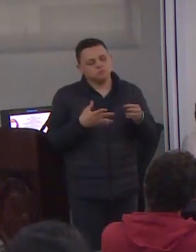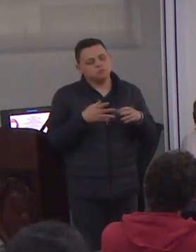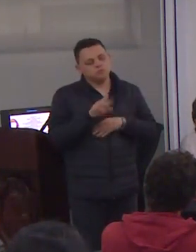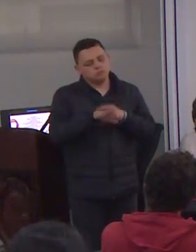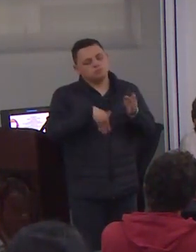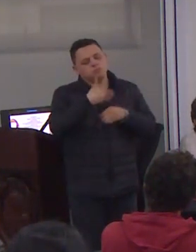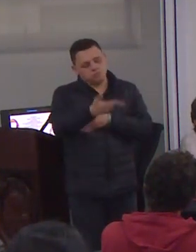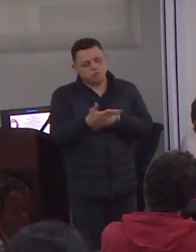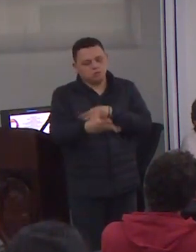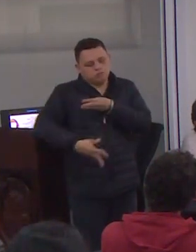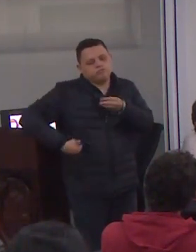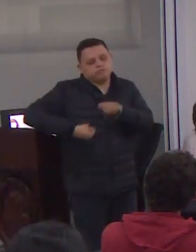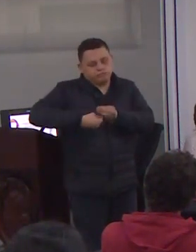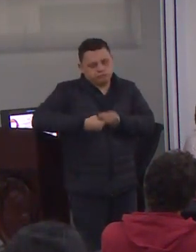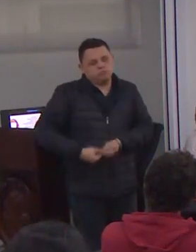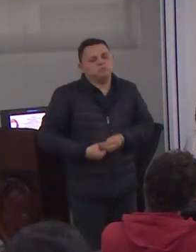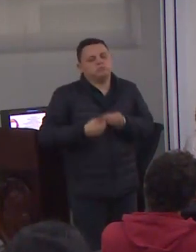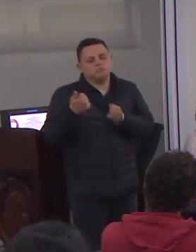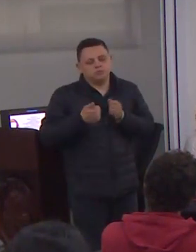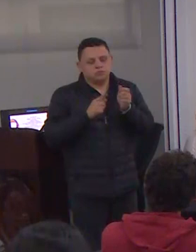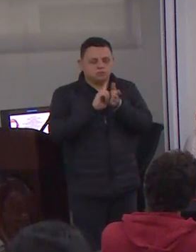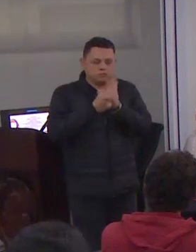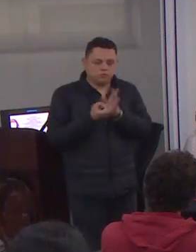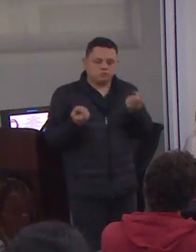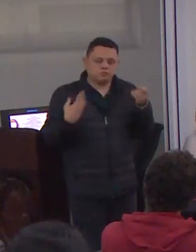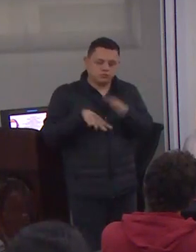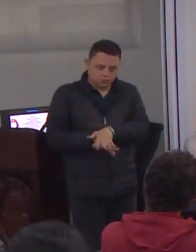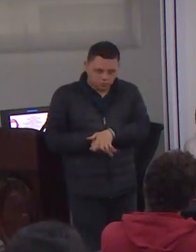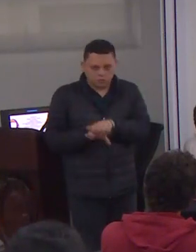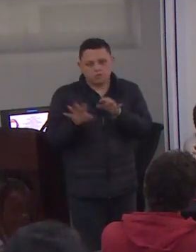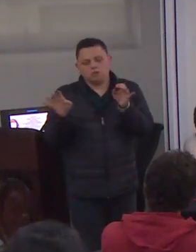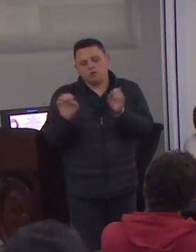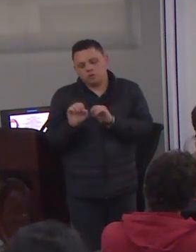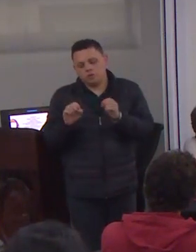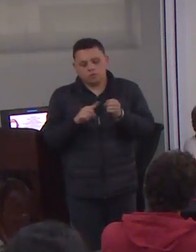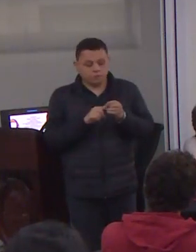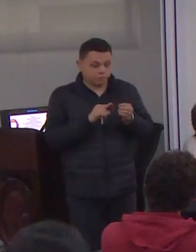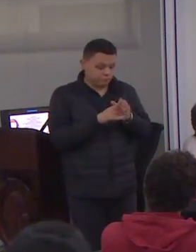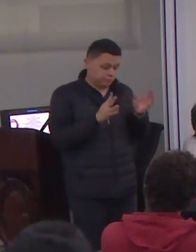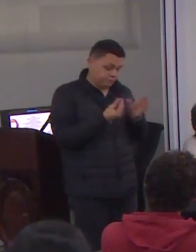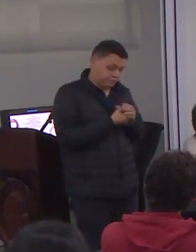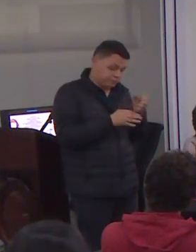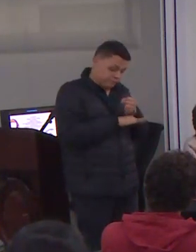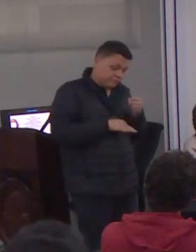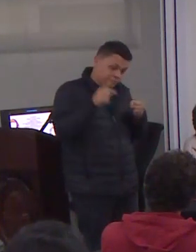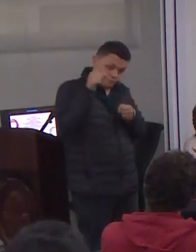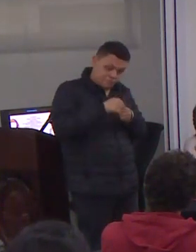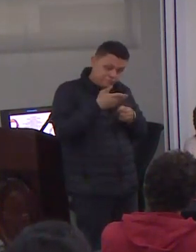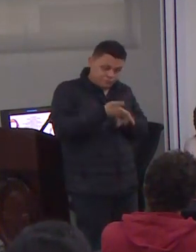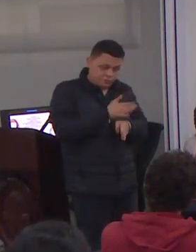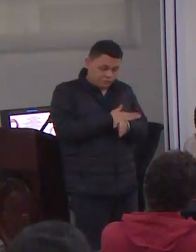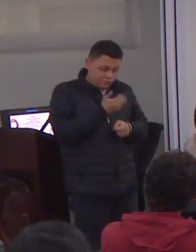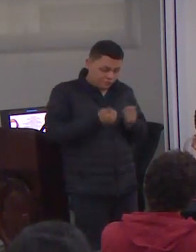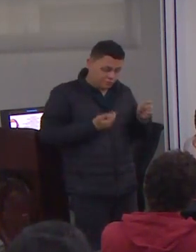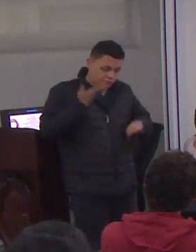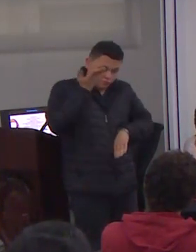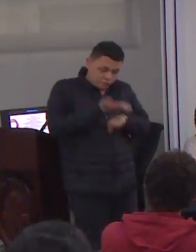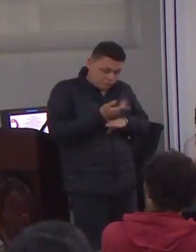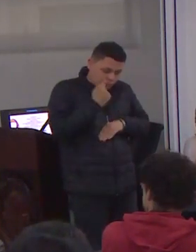a complementarse desde una electiva mixta y el núcleo básico en este momento también de acuerdo a la oferta